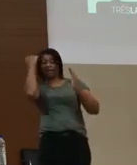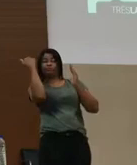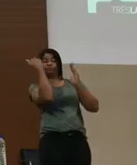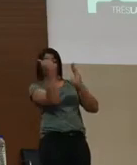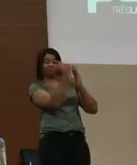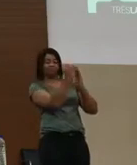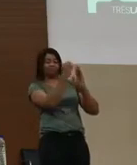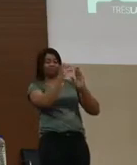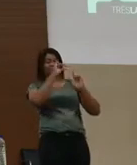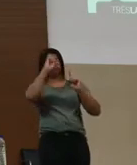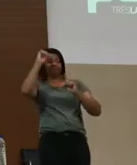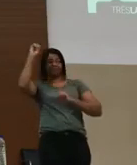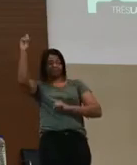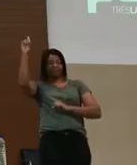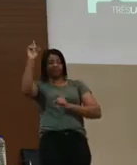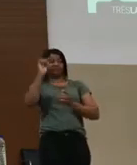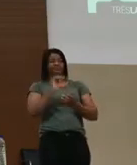Senhor,